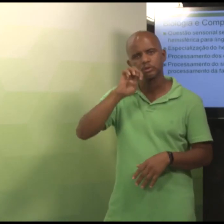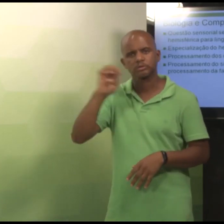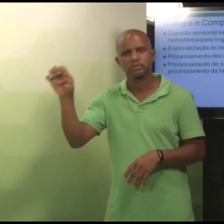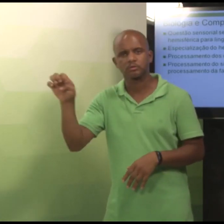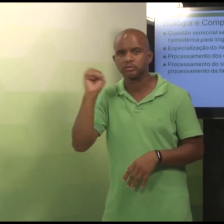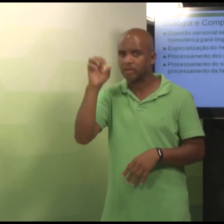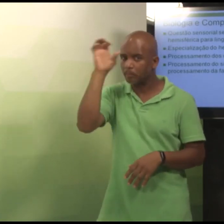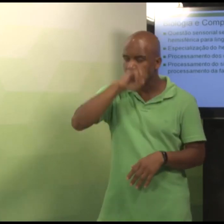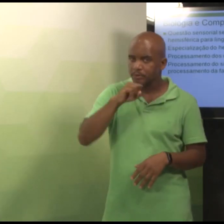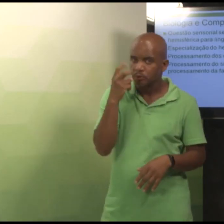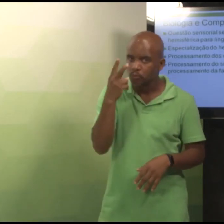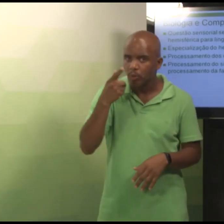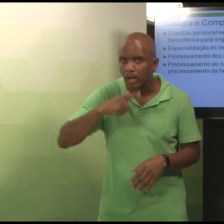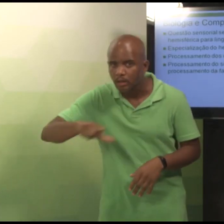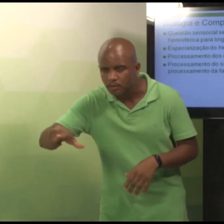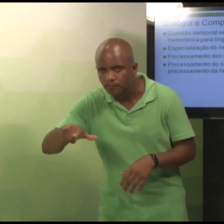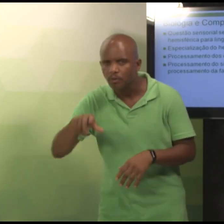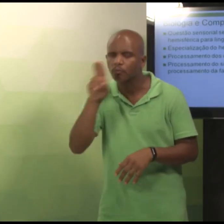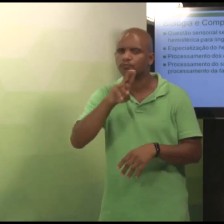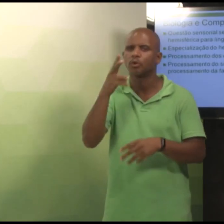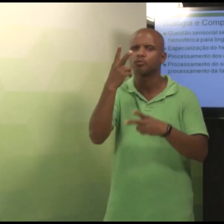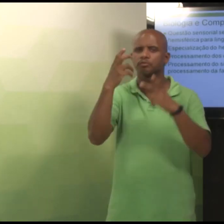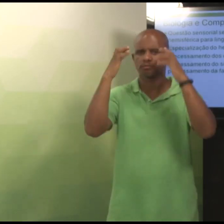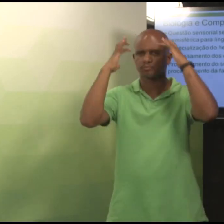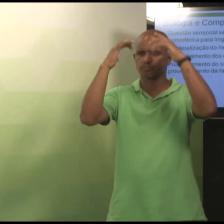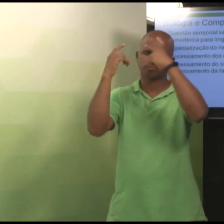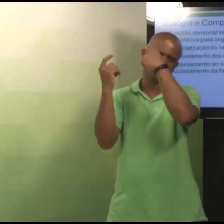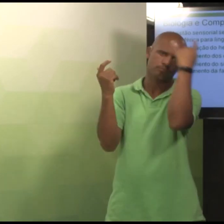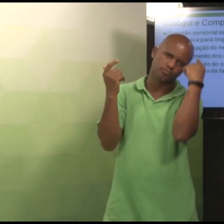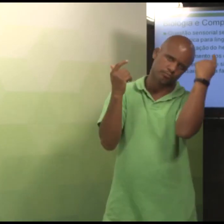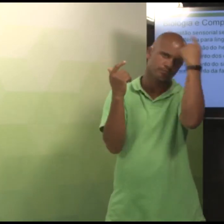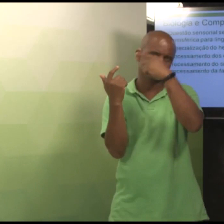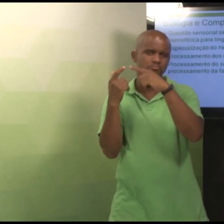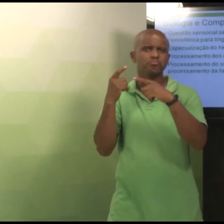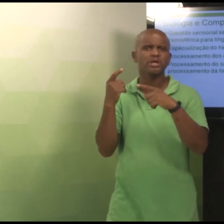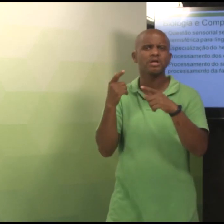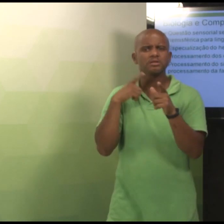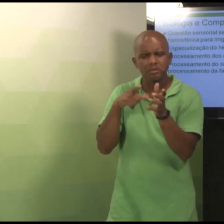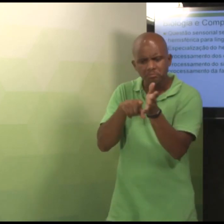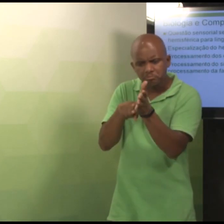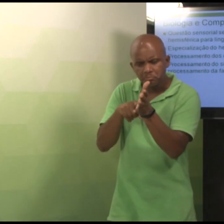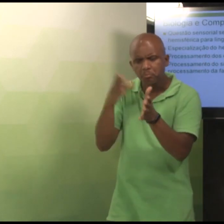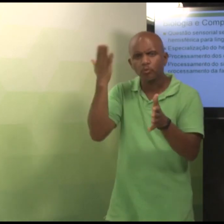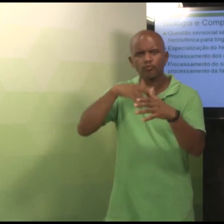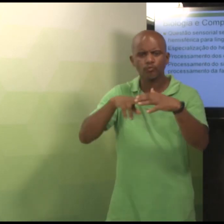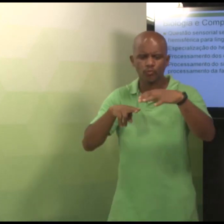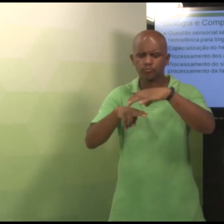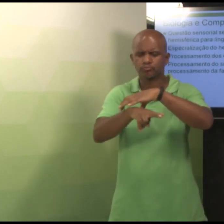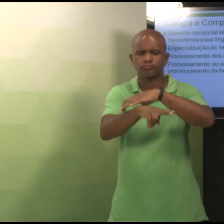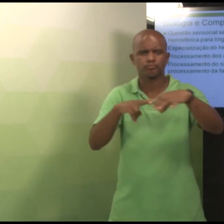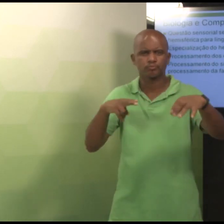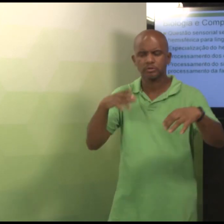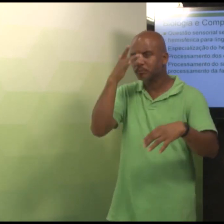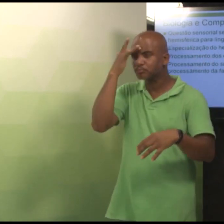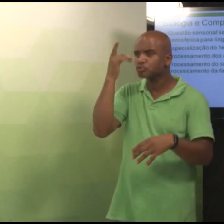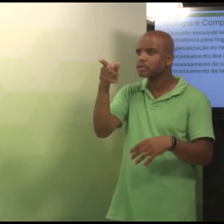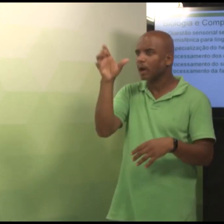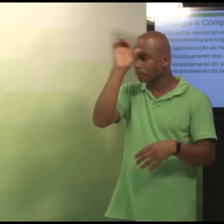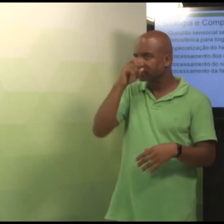Já as línguas de sinais estão vinculadas ao hemisfério esquerdo. Então, pesquisas comprovaram isso por meio de